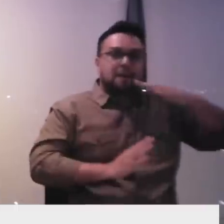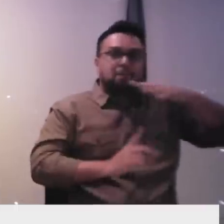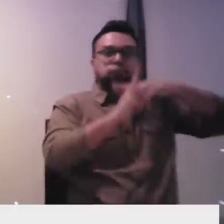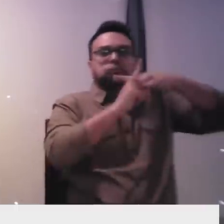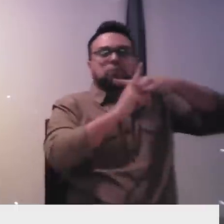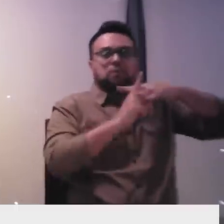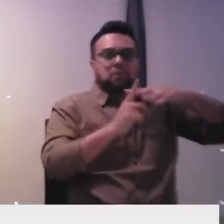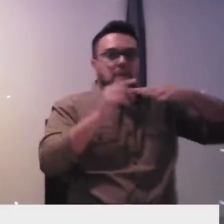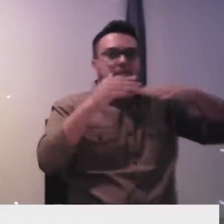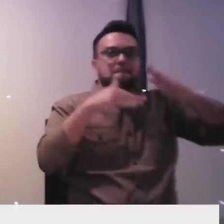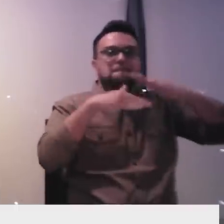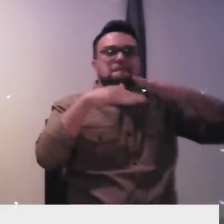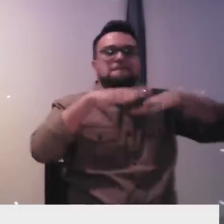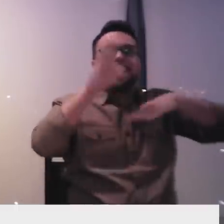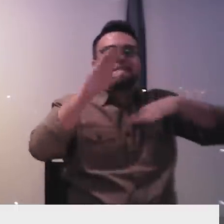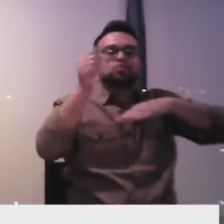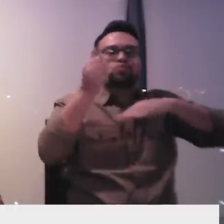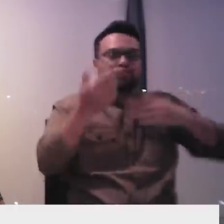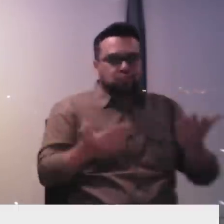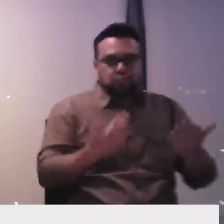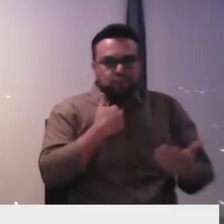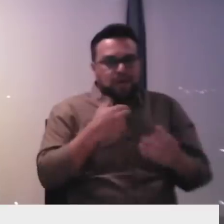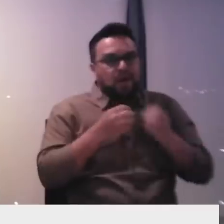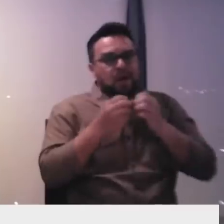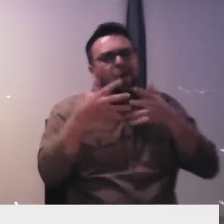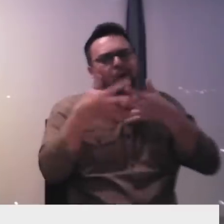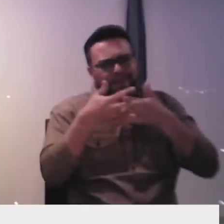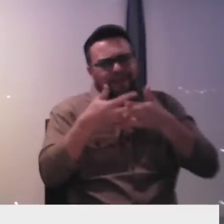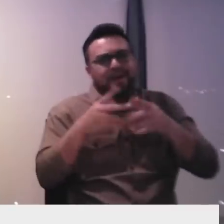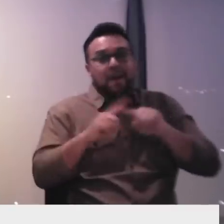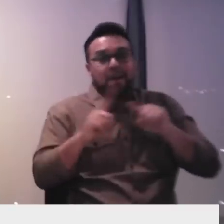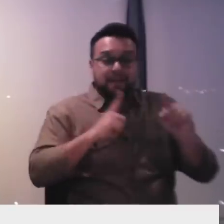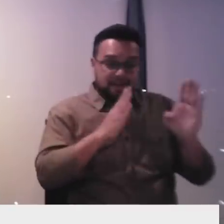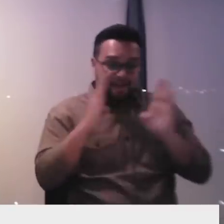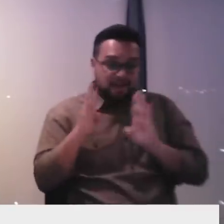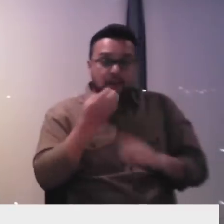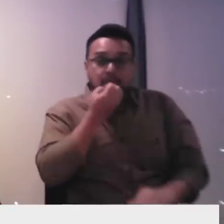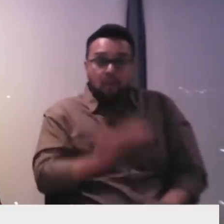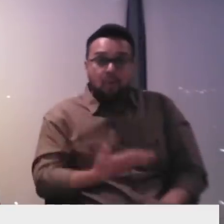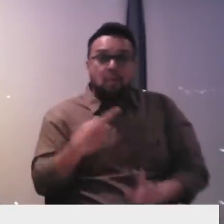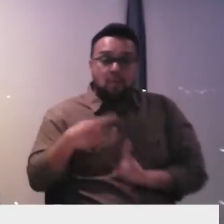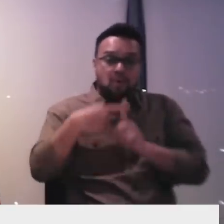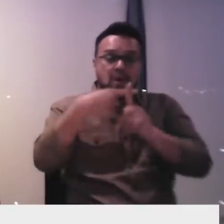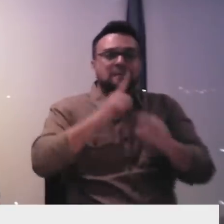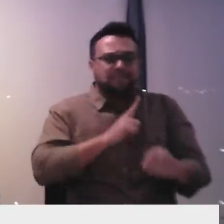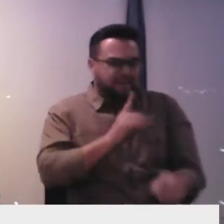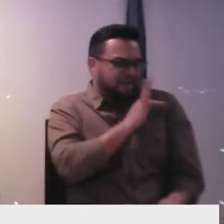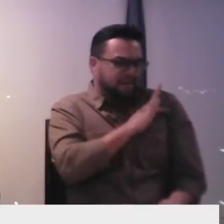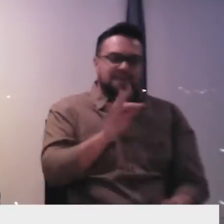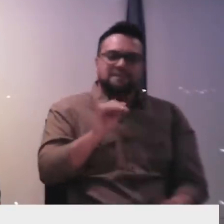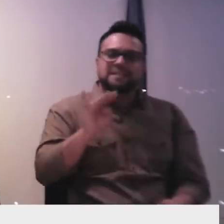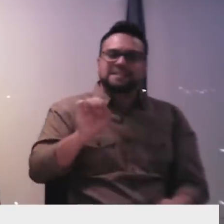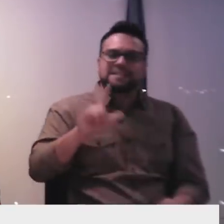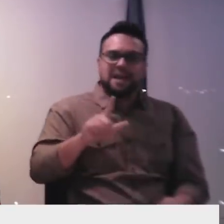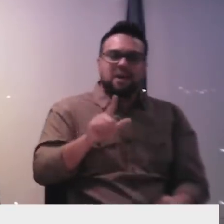Fica complicado, tá? Mas tem um lado bom. Você mantém a saúde fiscal do país, pô.